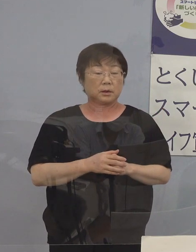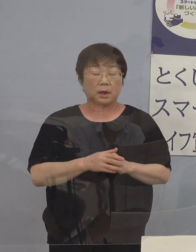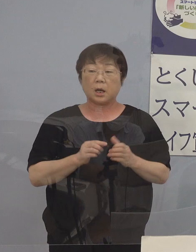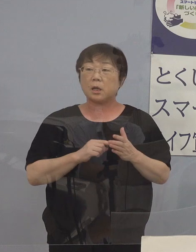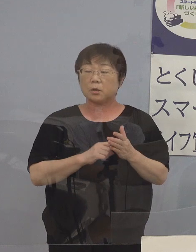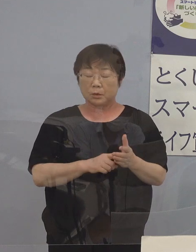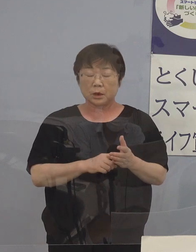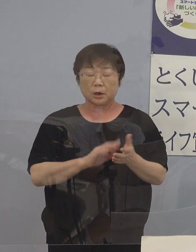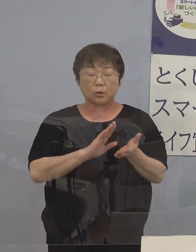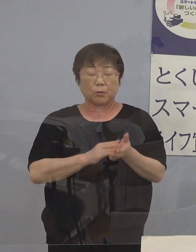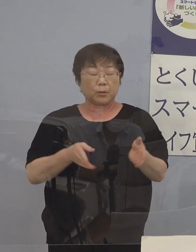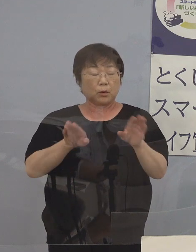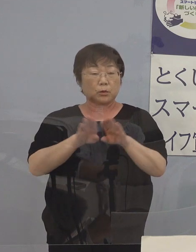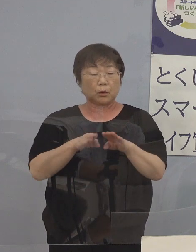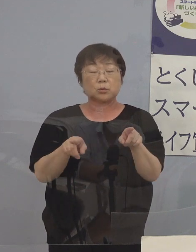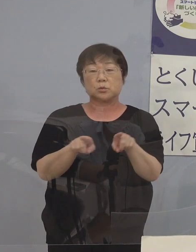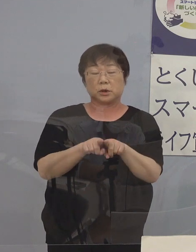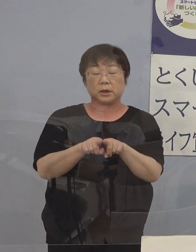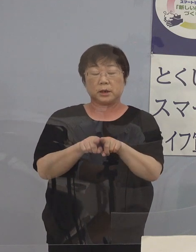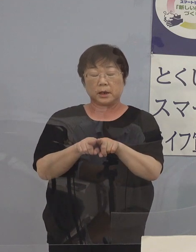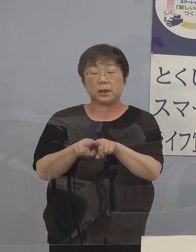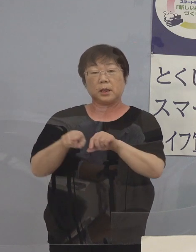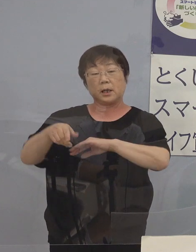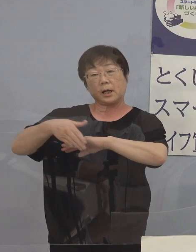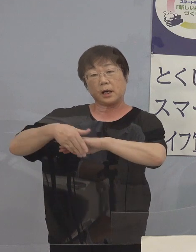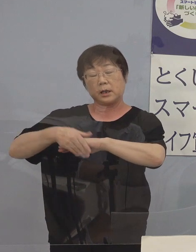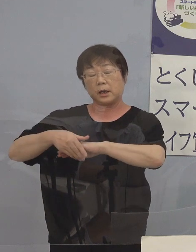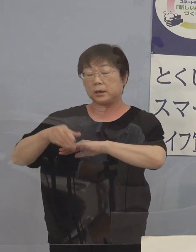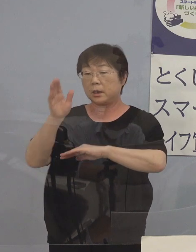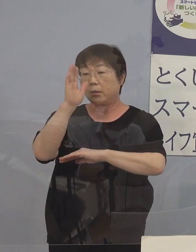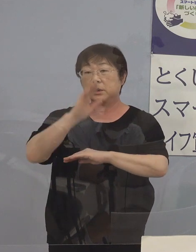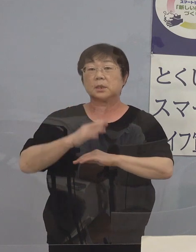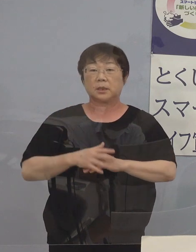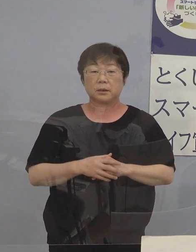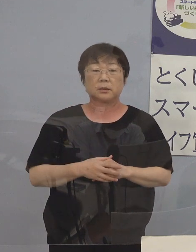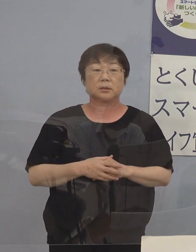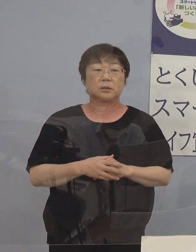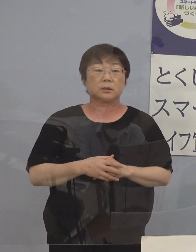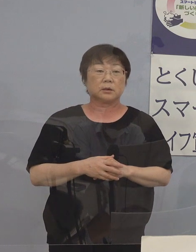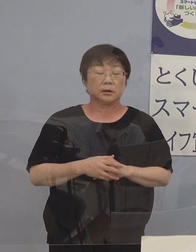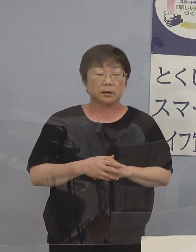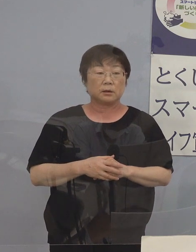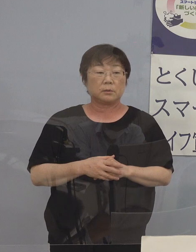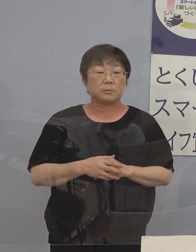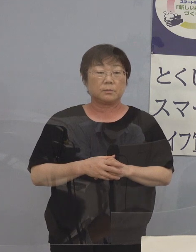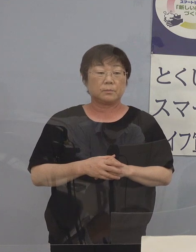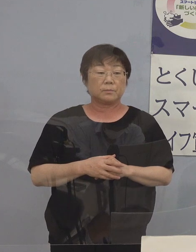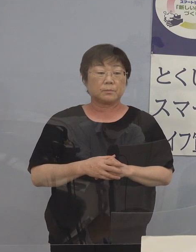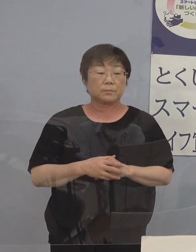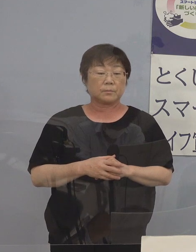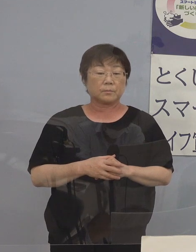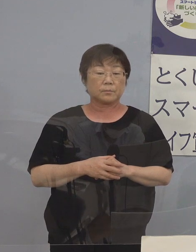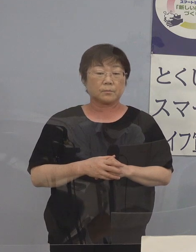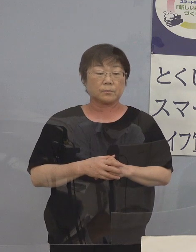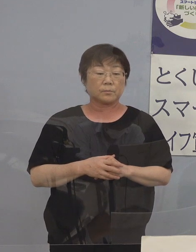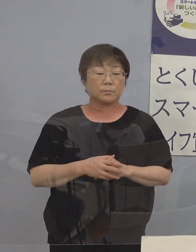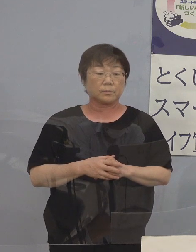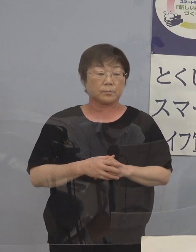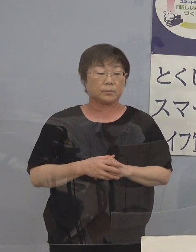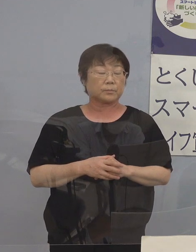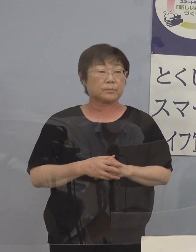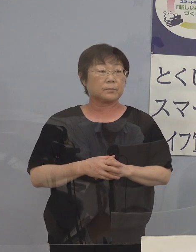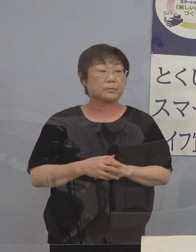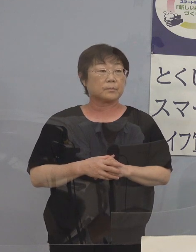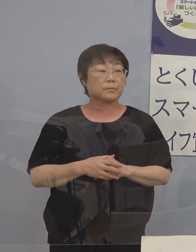くまでも病棟好き看護師さん、外来ではないということをお示しをするということにとどまっています。 わかり